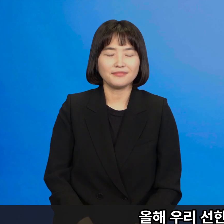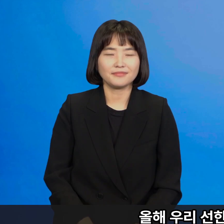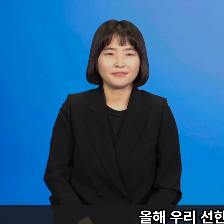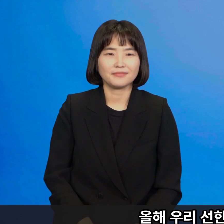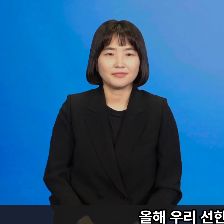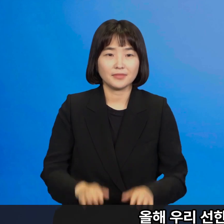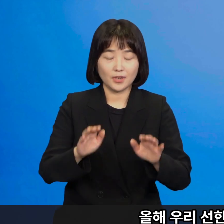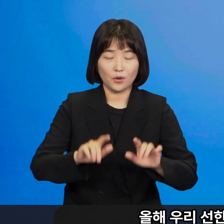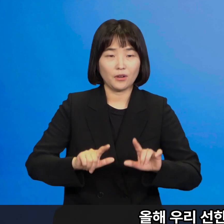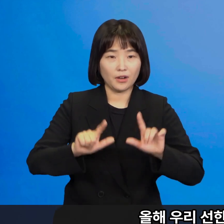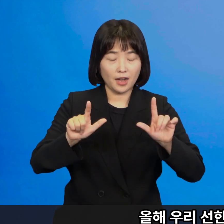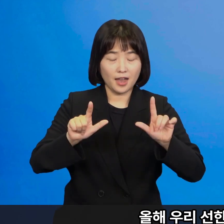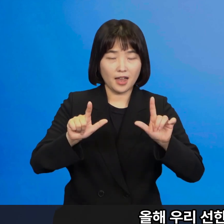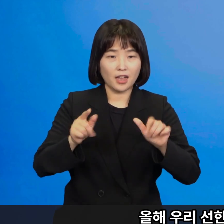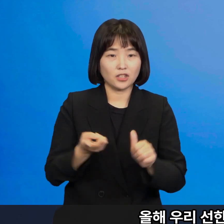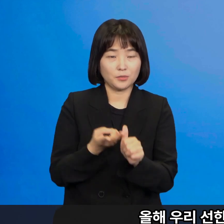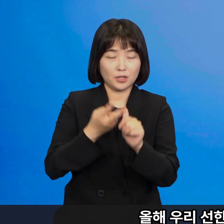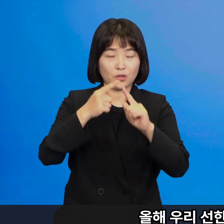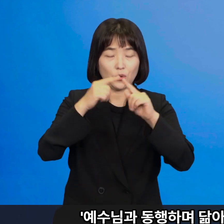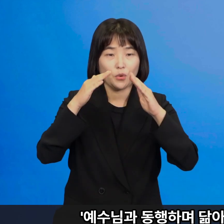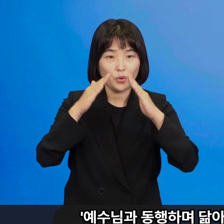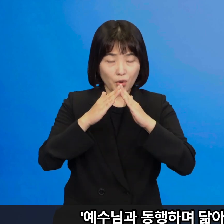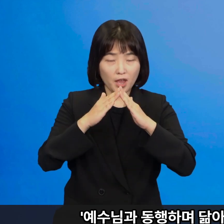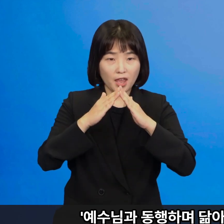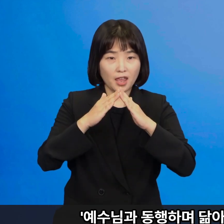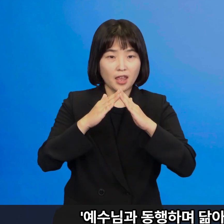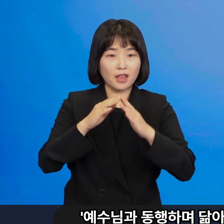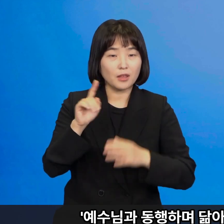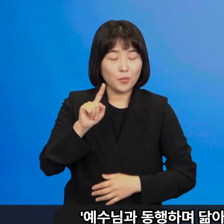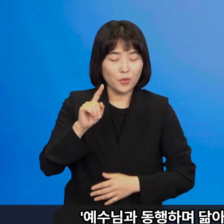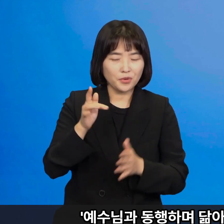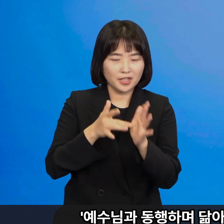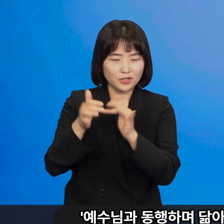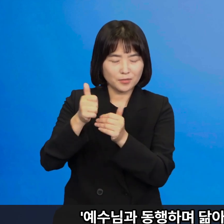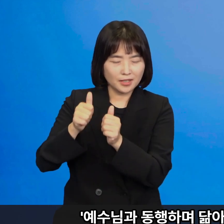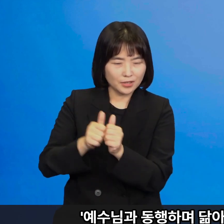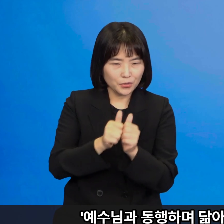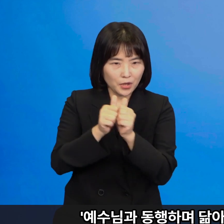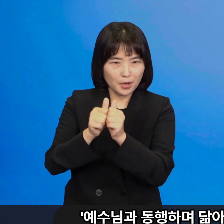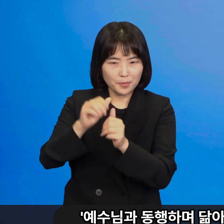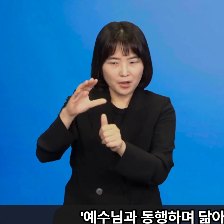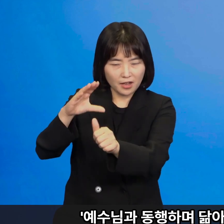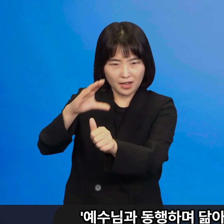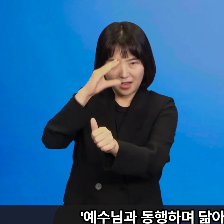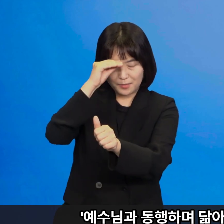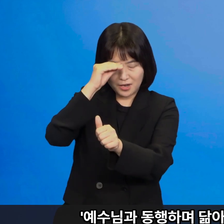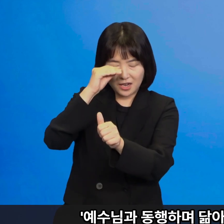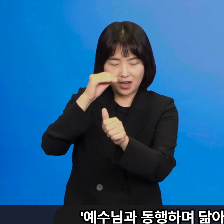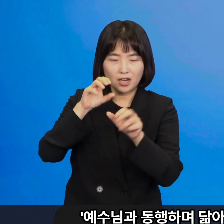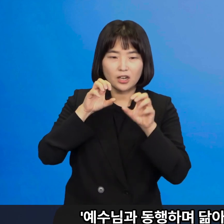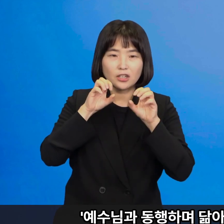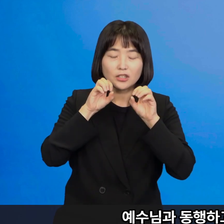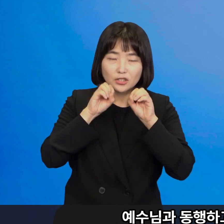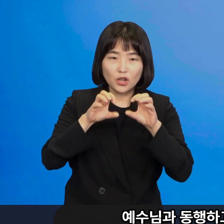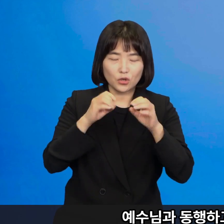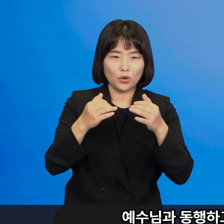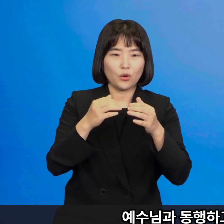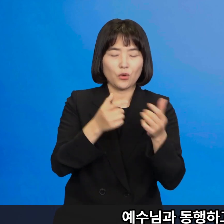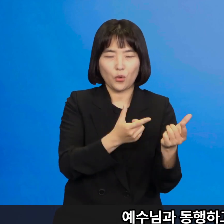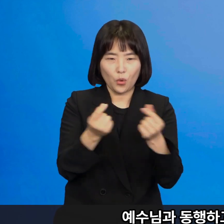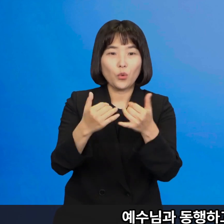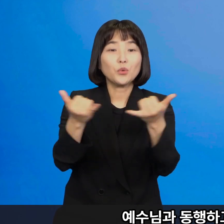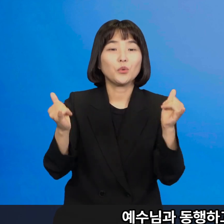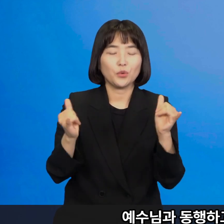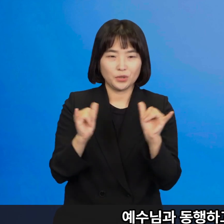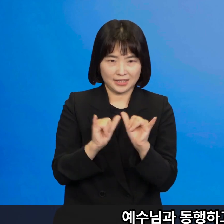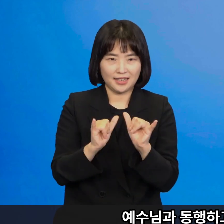네, 올해 우리 선한목자교회 표어가 예수님과 동행하며 닮아가는 선교적 공동체입니다. 예수님과